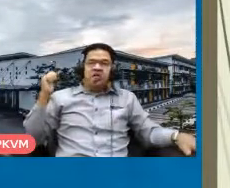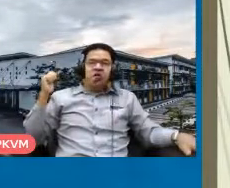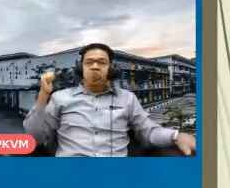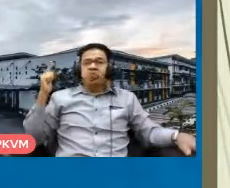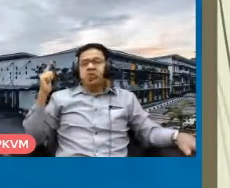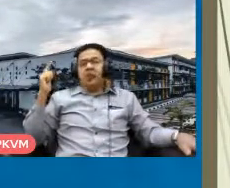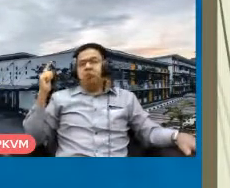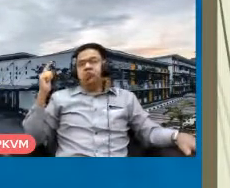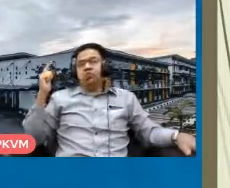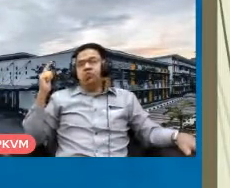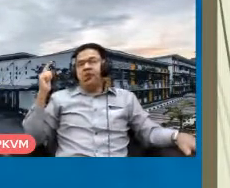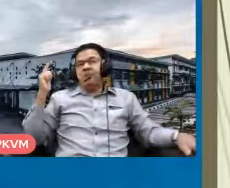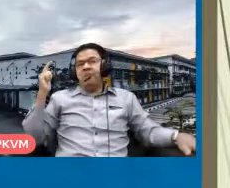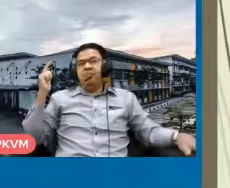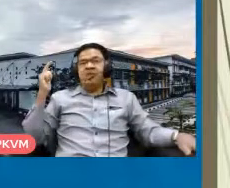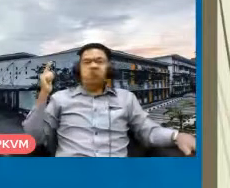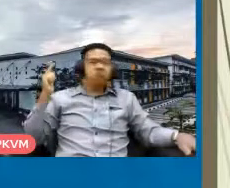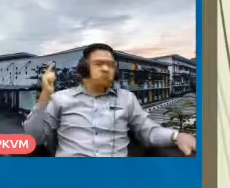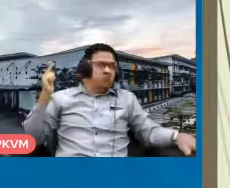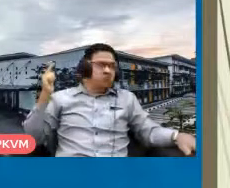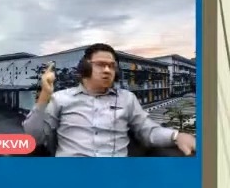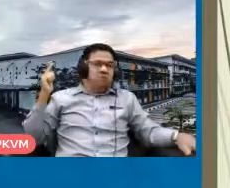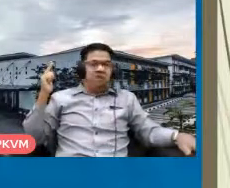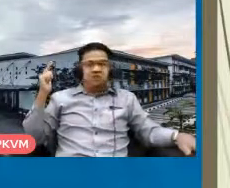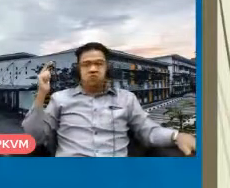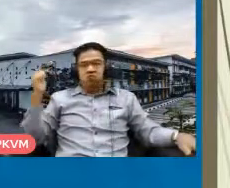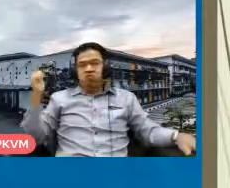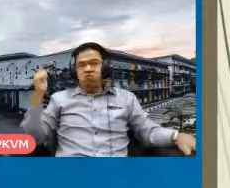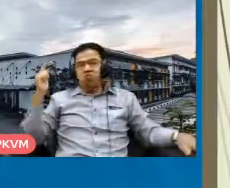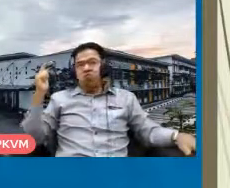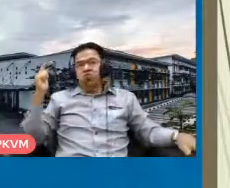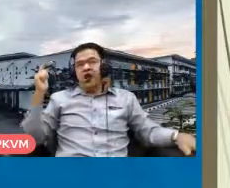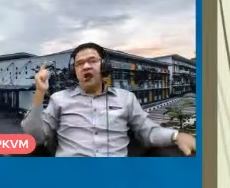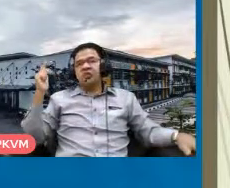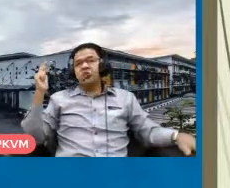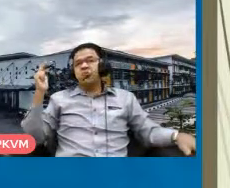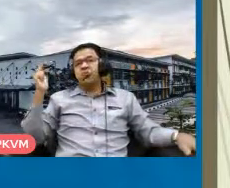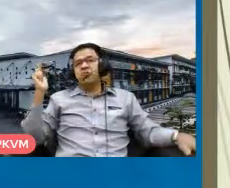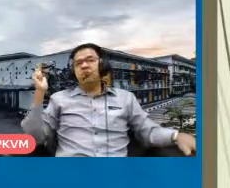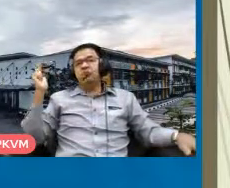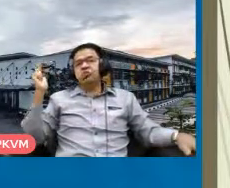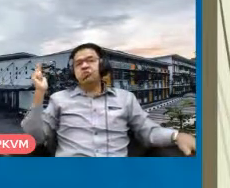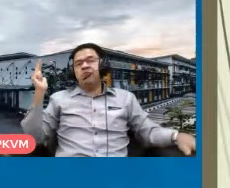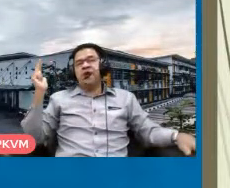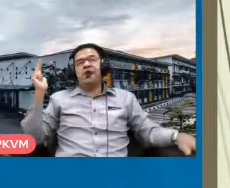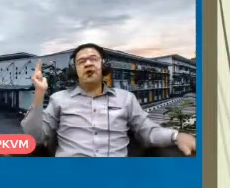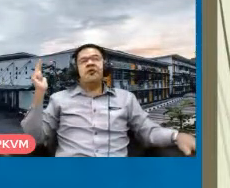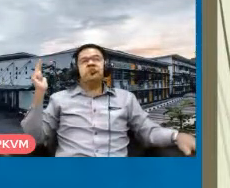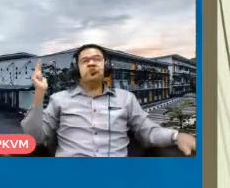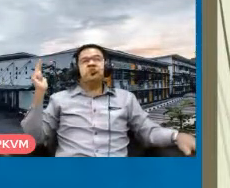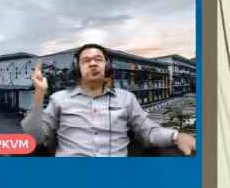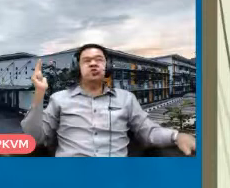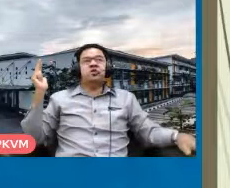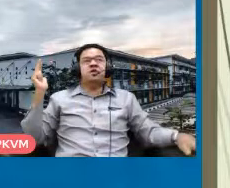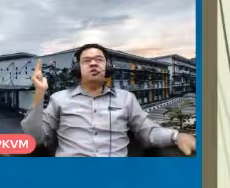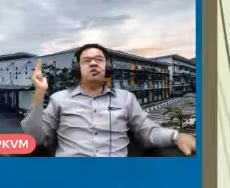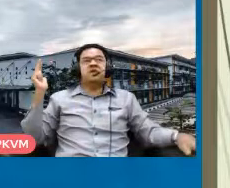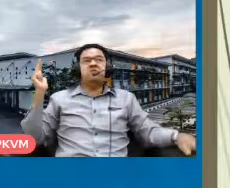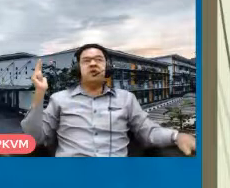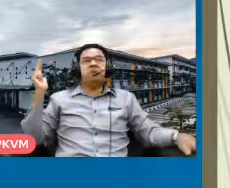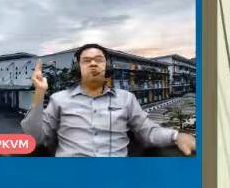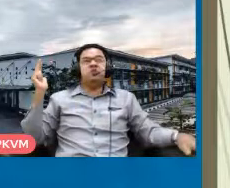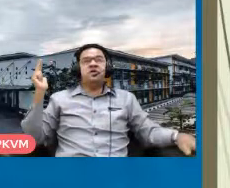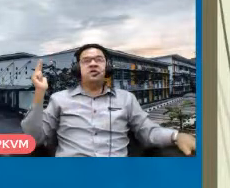ataupun kamu sebagai pembantu membantu guru ataupun kamu sebagai contohnya